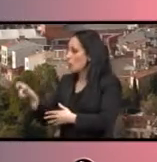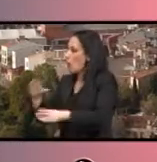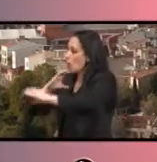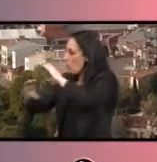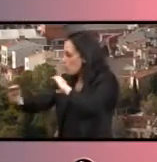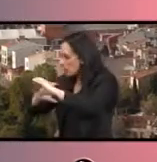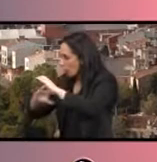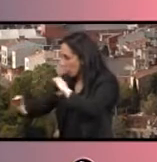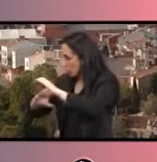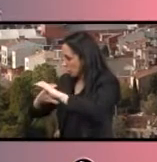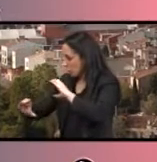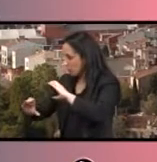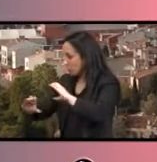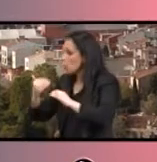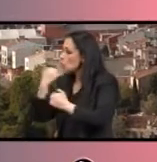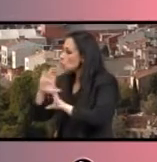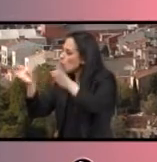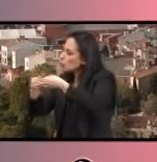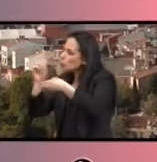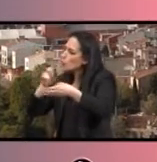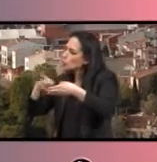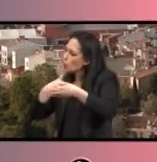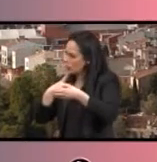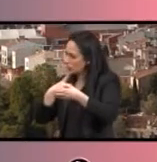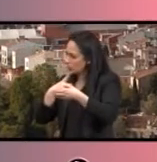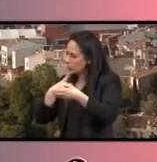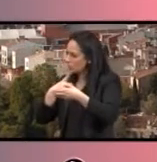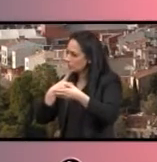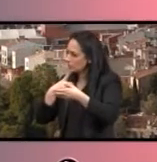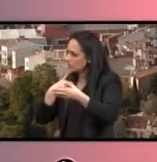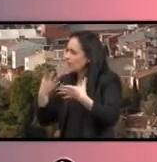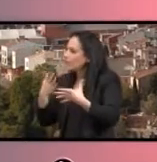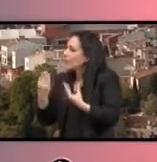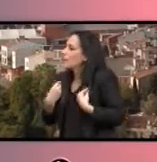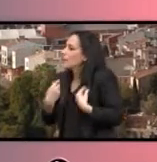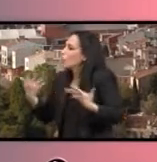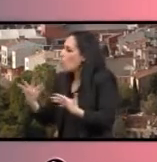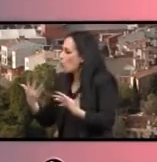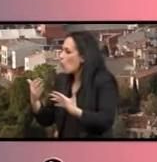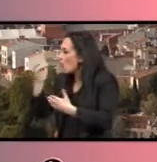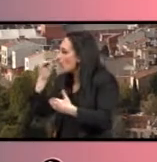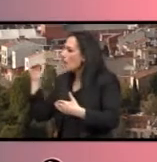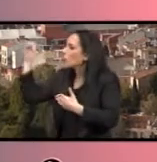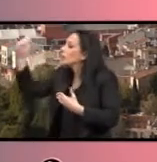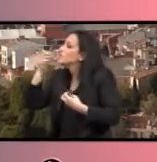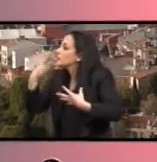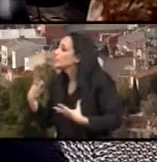que tenen problemes auditius, com ho viuen, el tema aquest de l'envelliment, què tenen pensat?